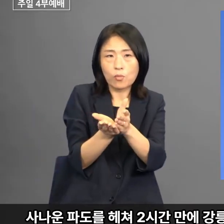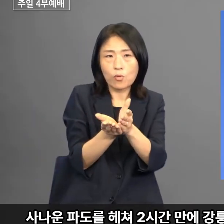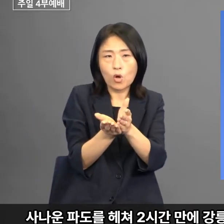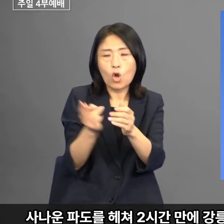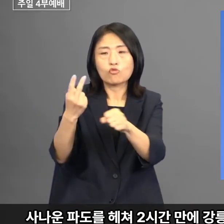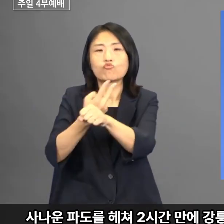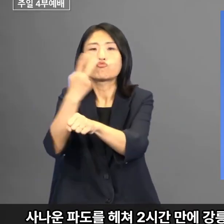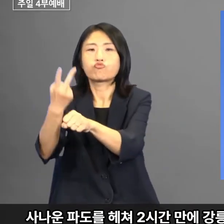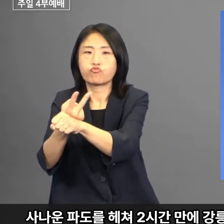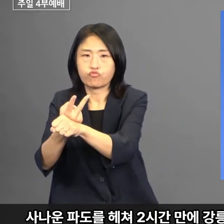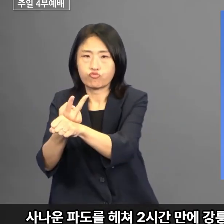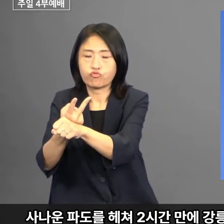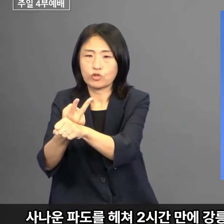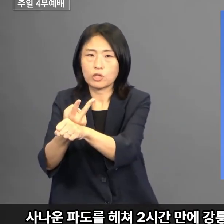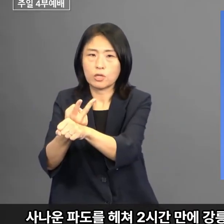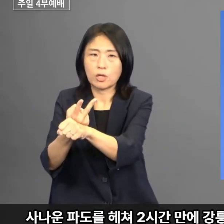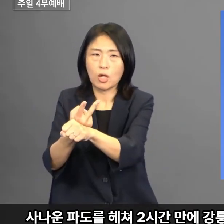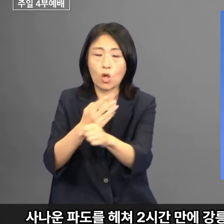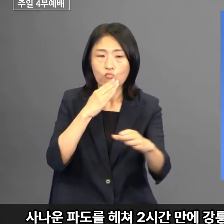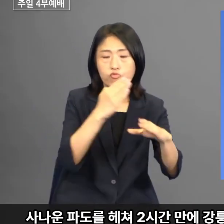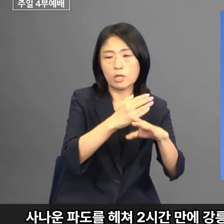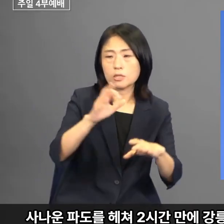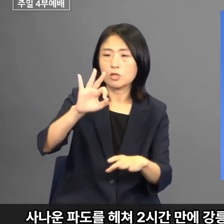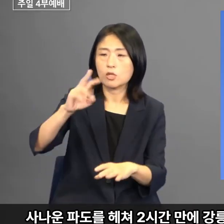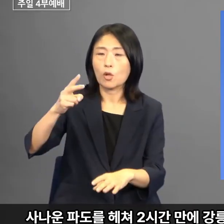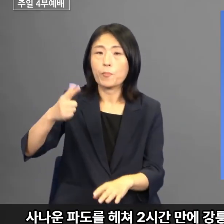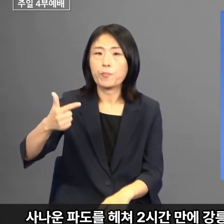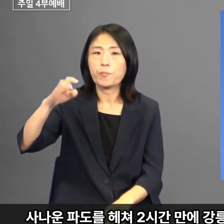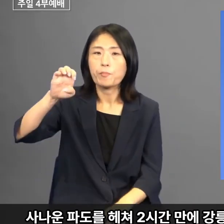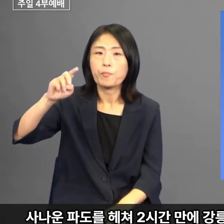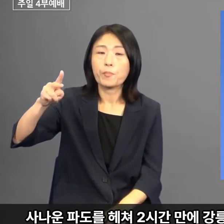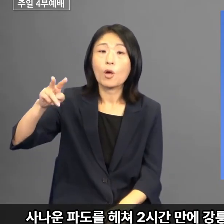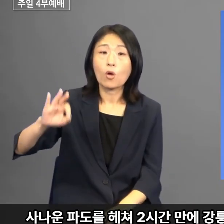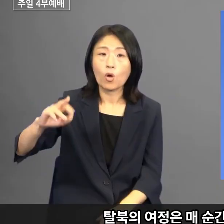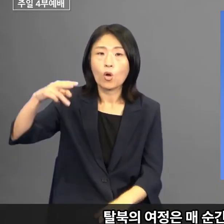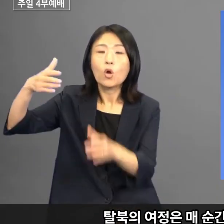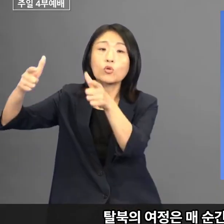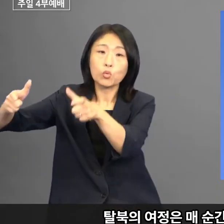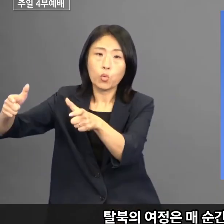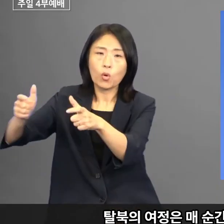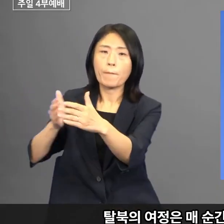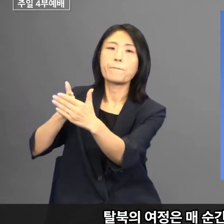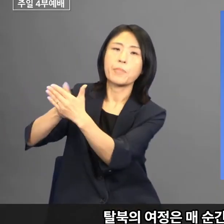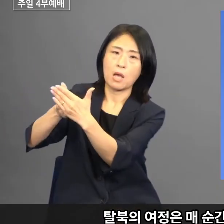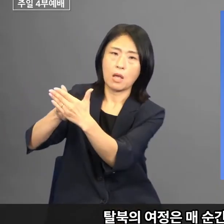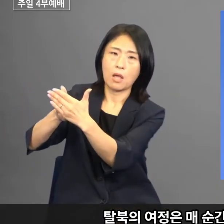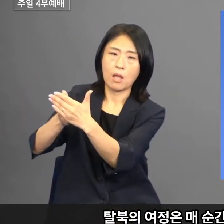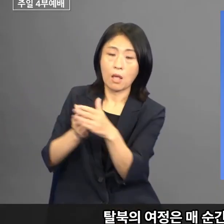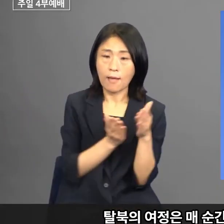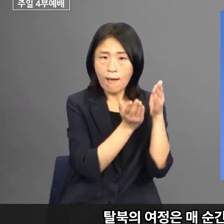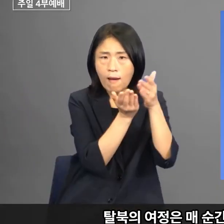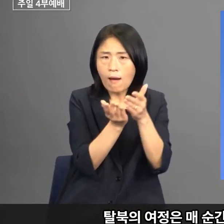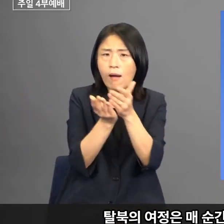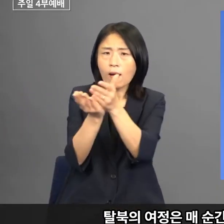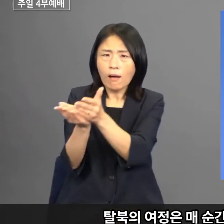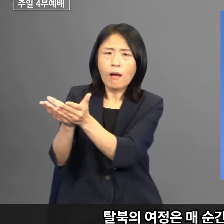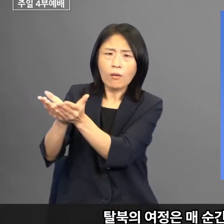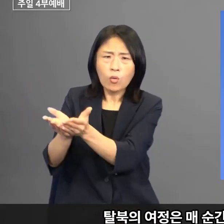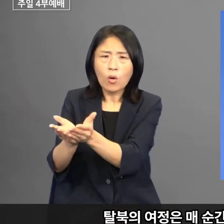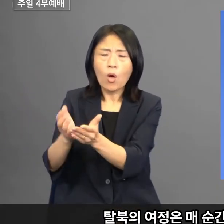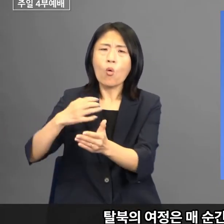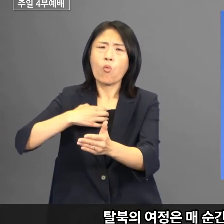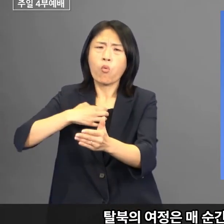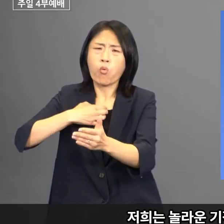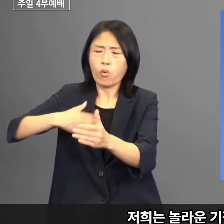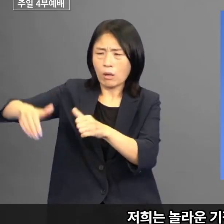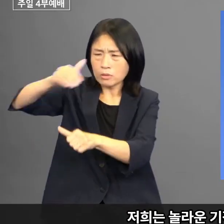만에 강령군에서 연평도로 은헬리를 넘어왔습니다. 탈북의 여정은 매 순간 위험과 맞닿아